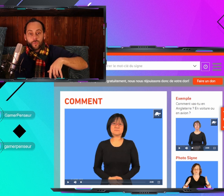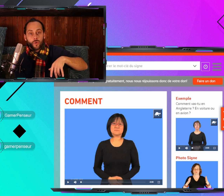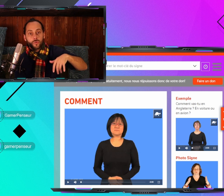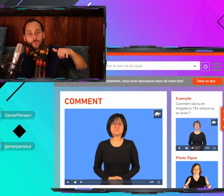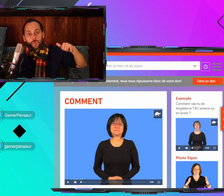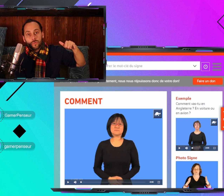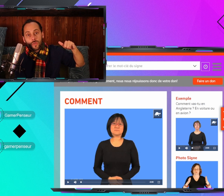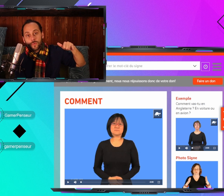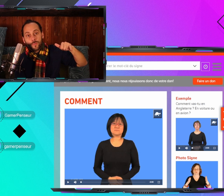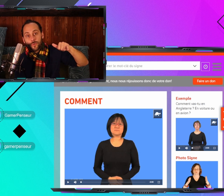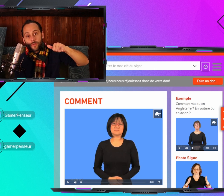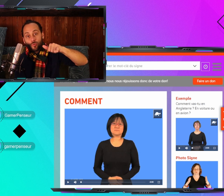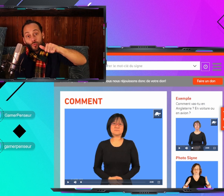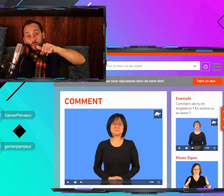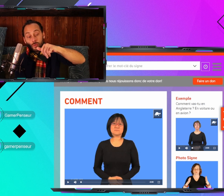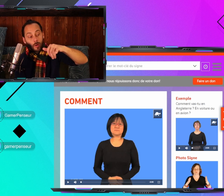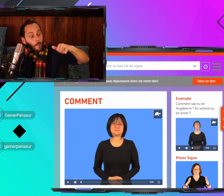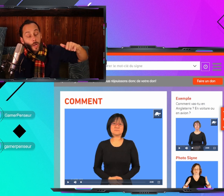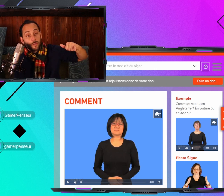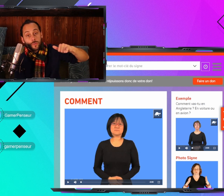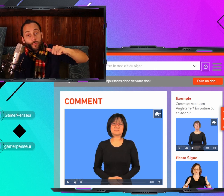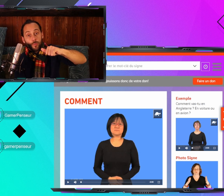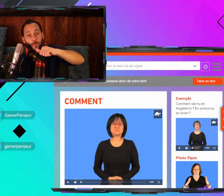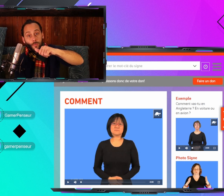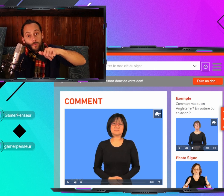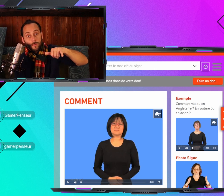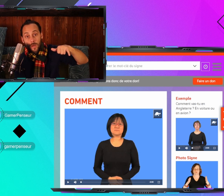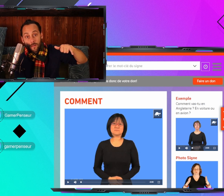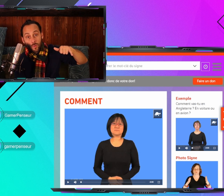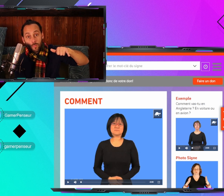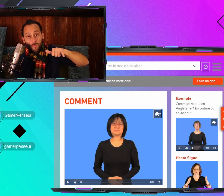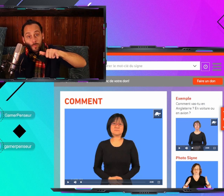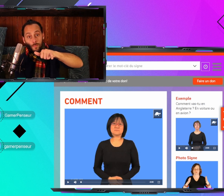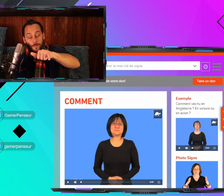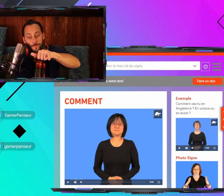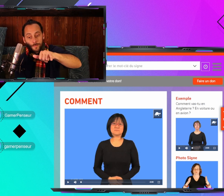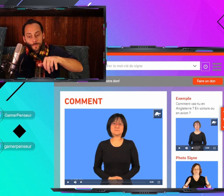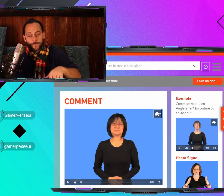Là, en l'occurrence, ça peut être tout à plat, tout simplement. L'avion.